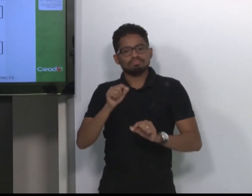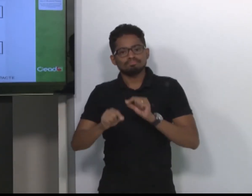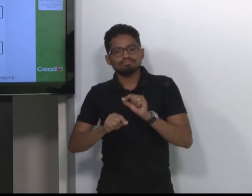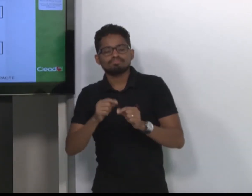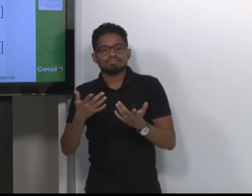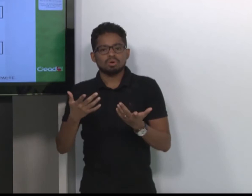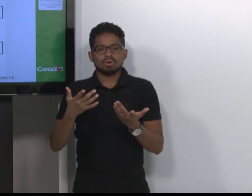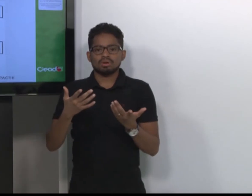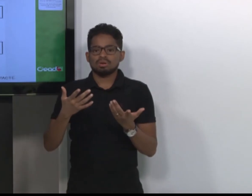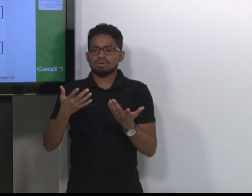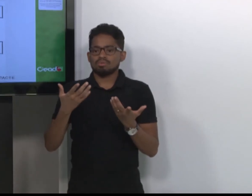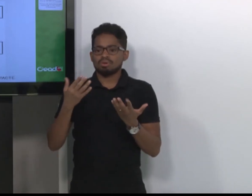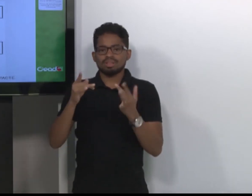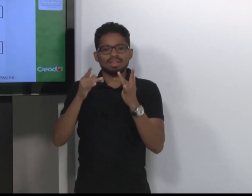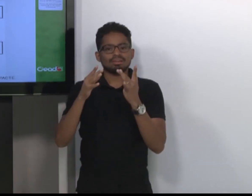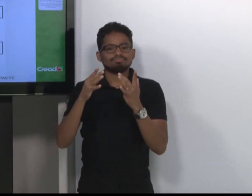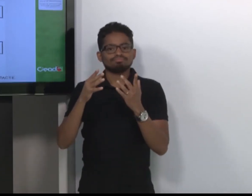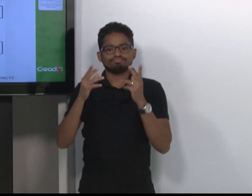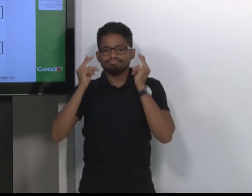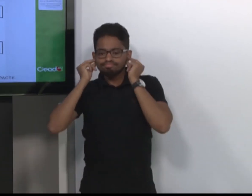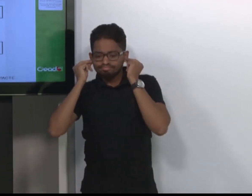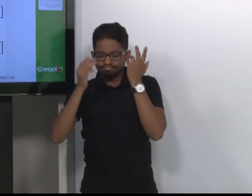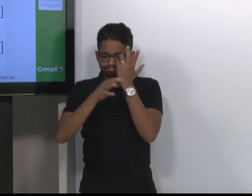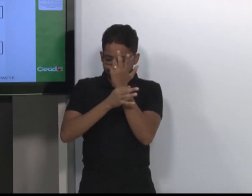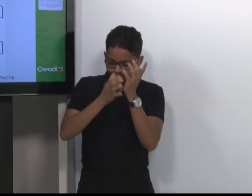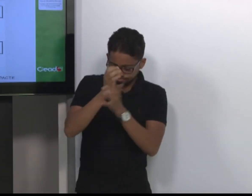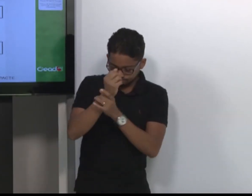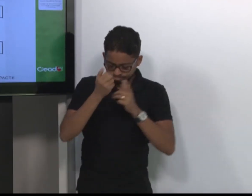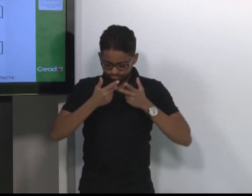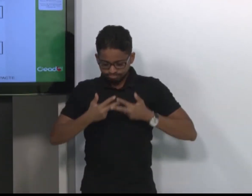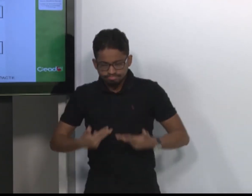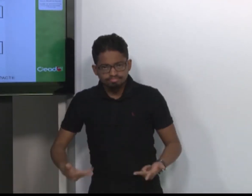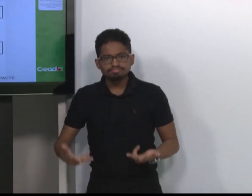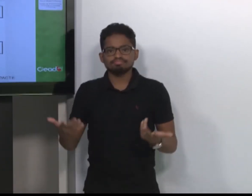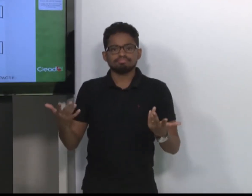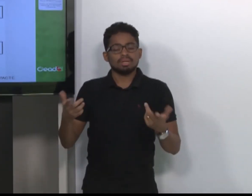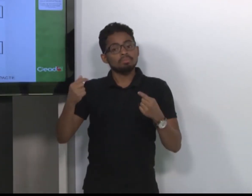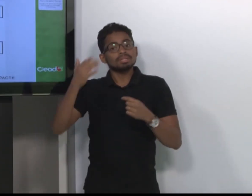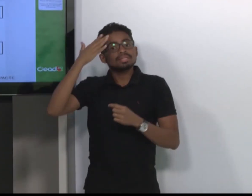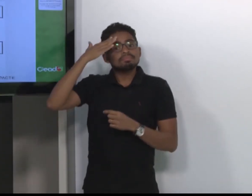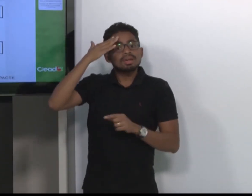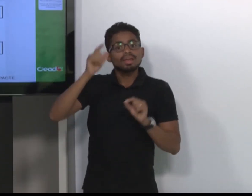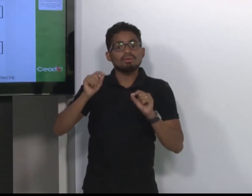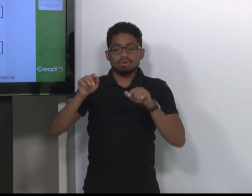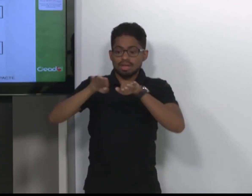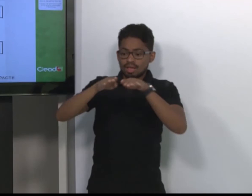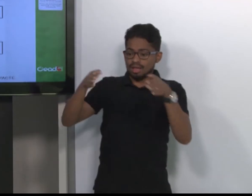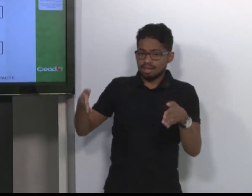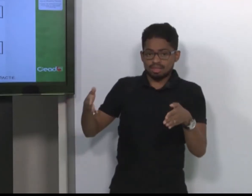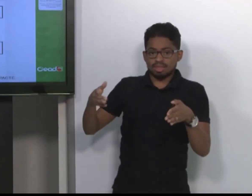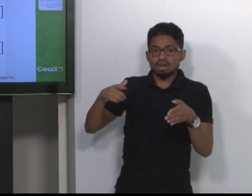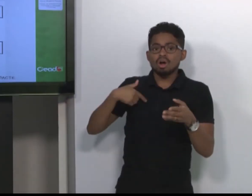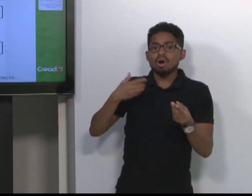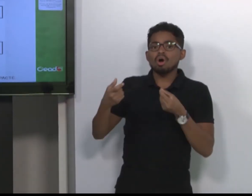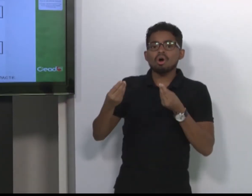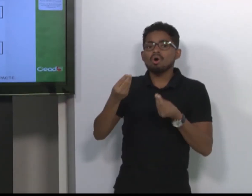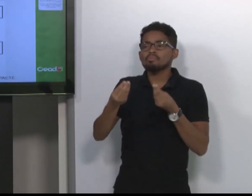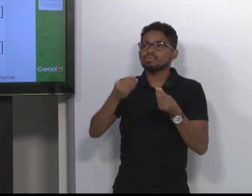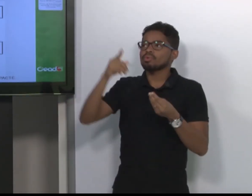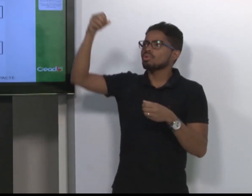adereços. Então, é necessário saber a respeito do local, a iluminação, se